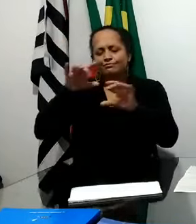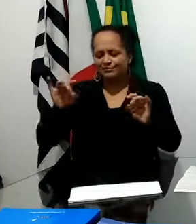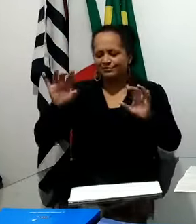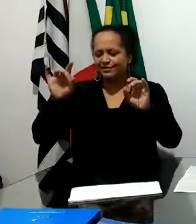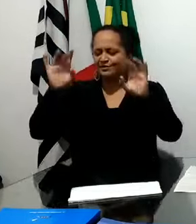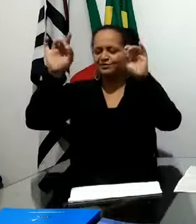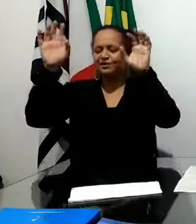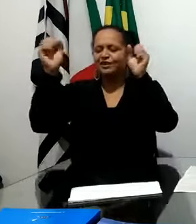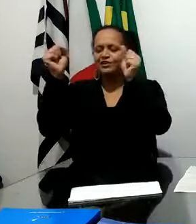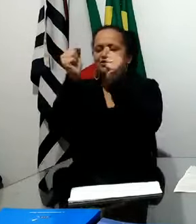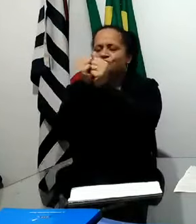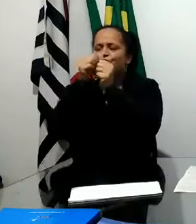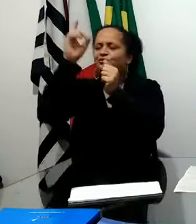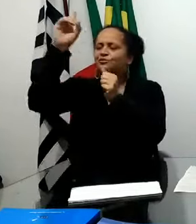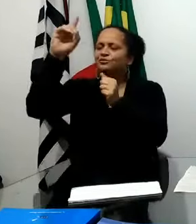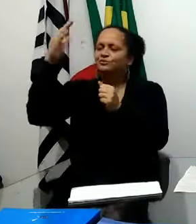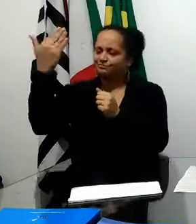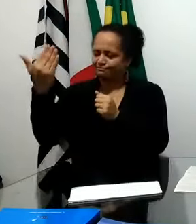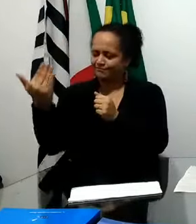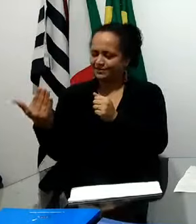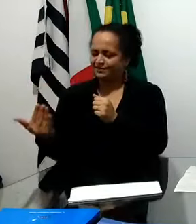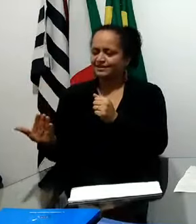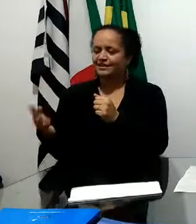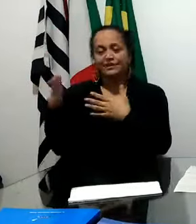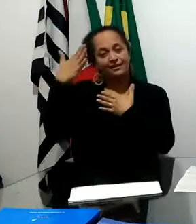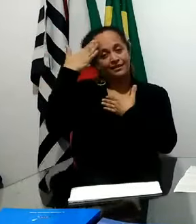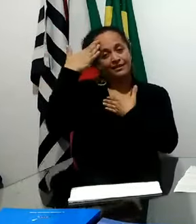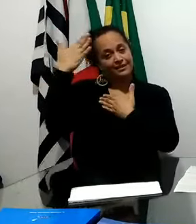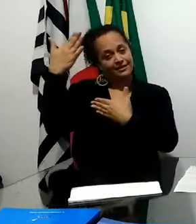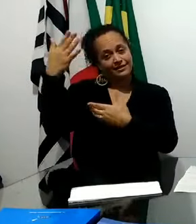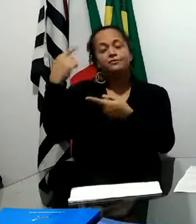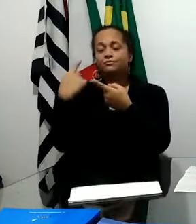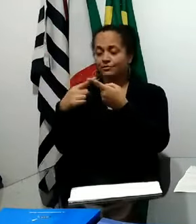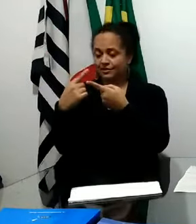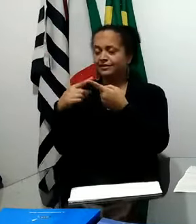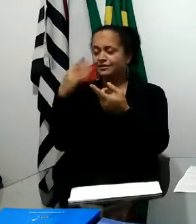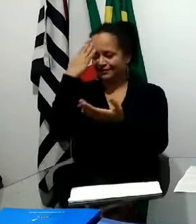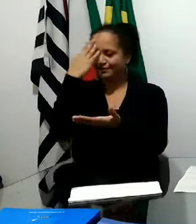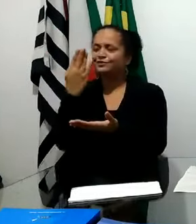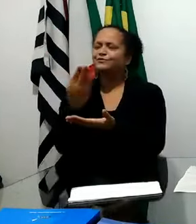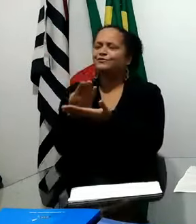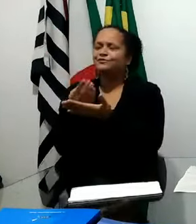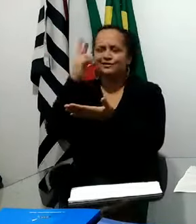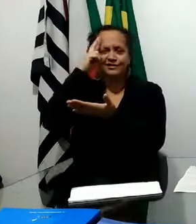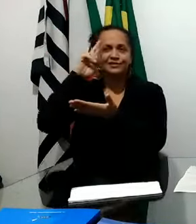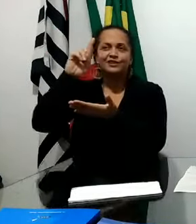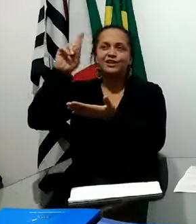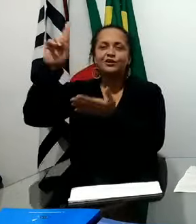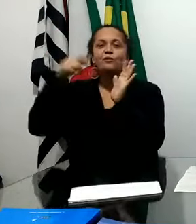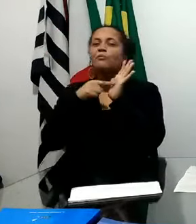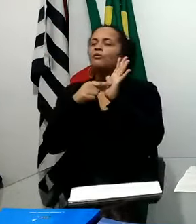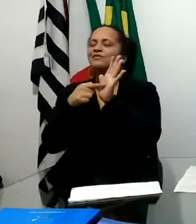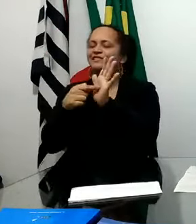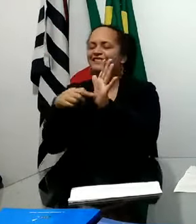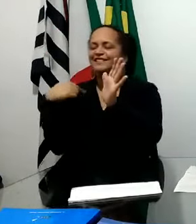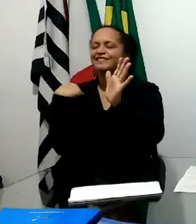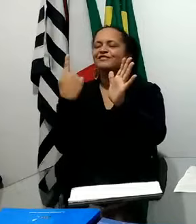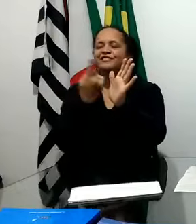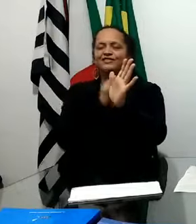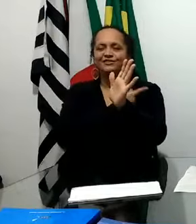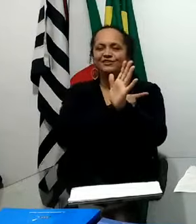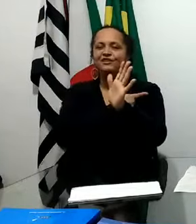presença. Queremos te agradecer porque cremos que o Senhor está despertando a sua igreja. O Senhor está